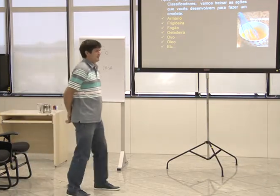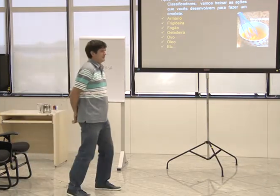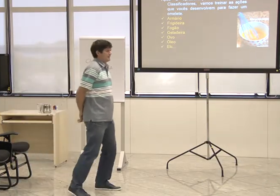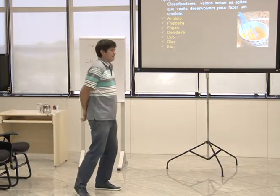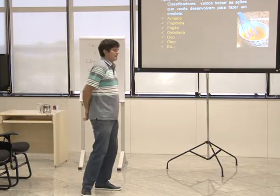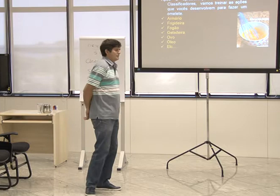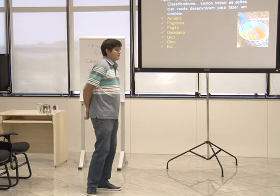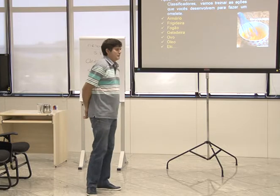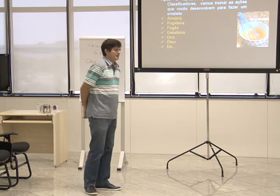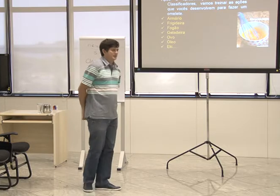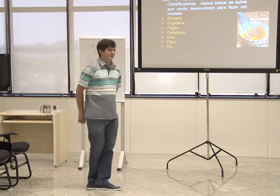sala. Vai.